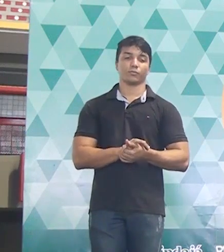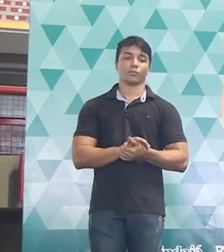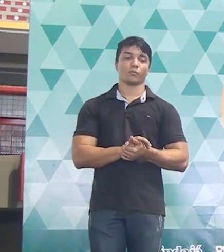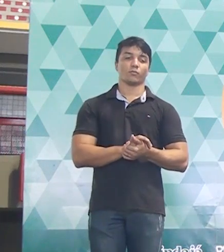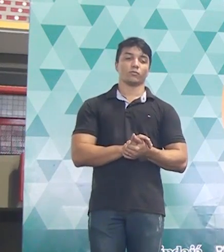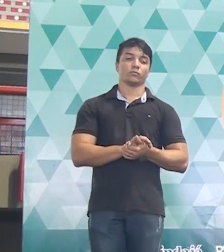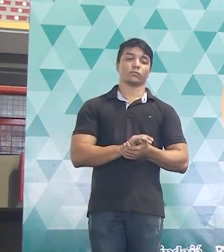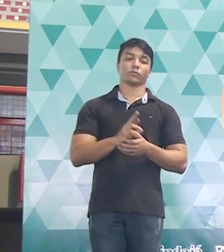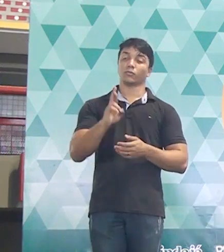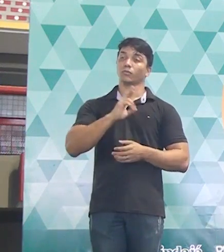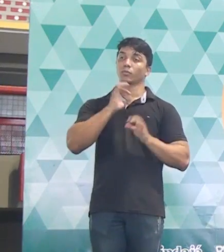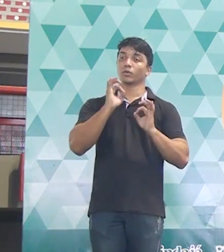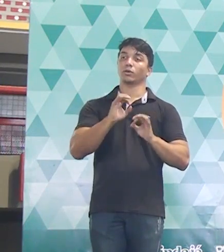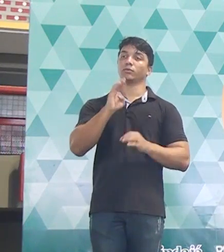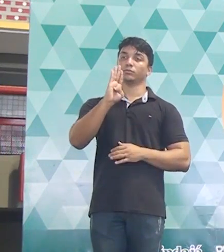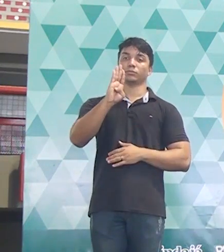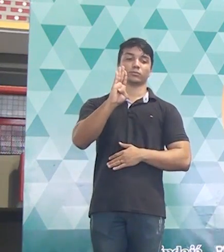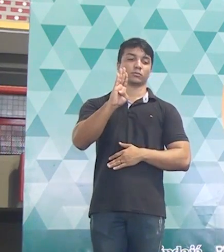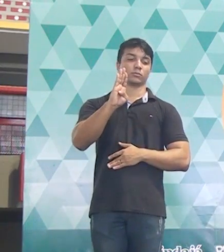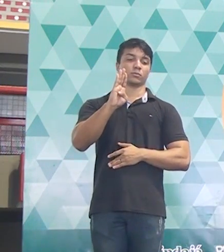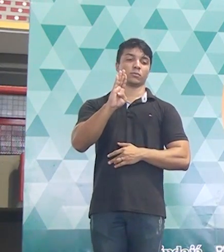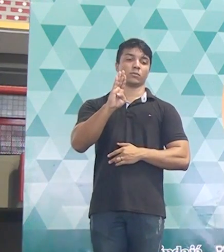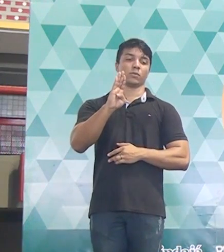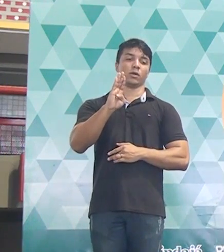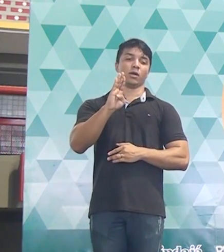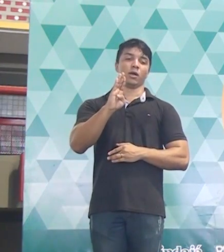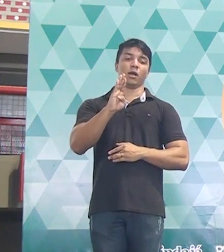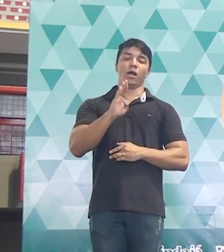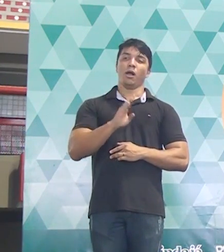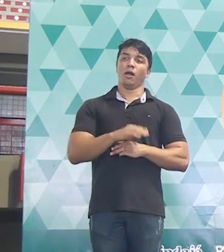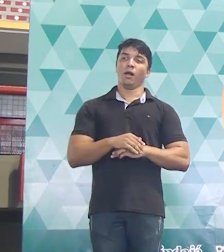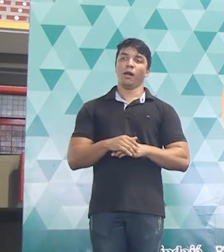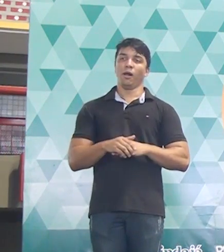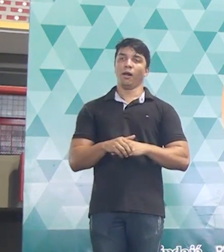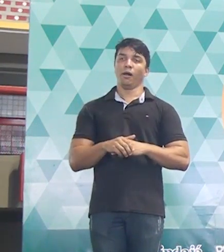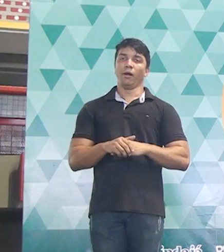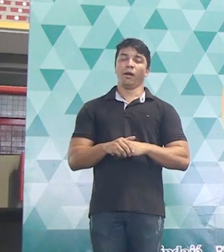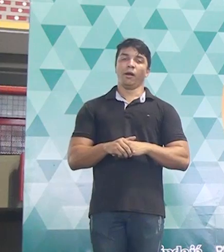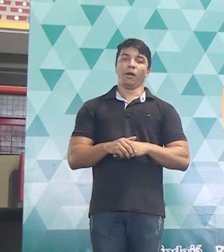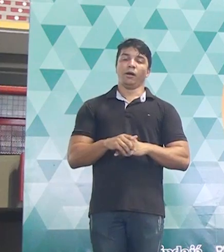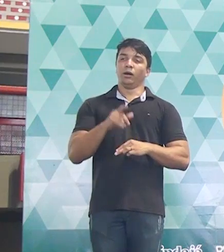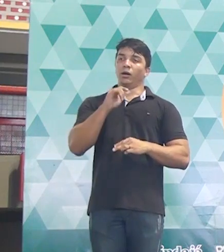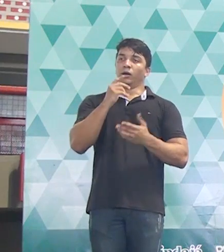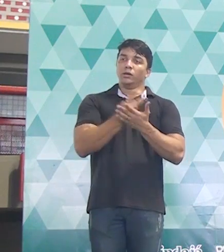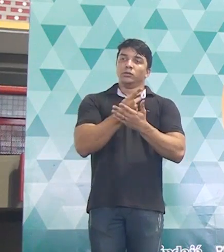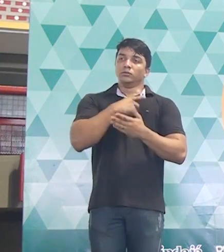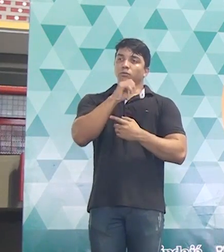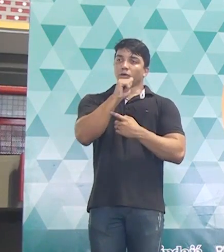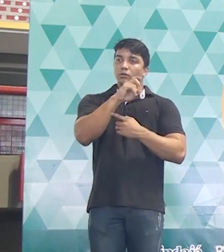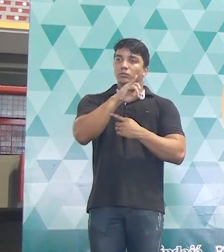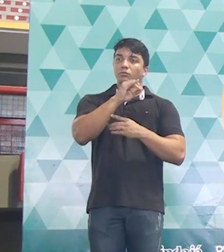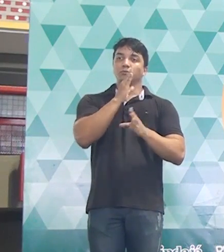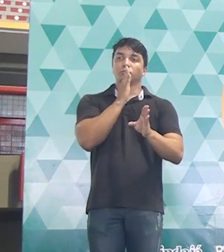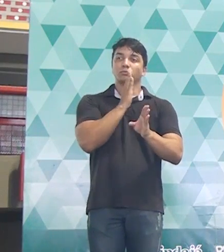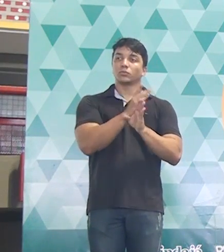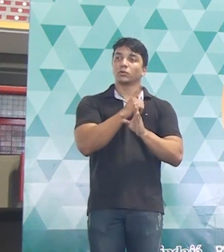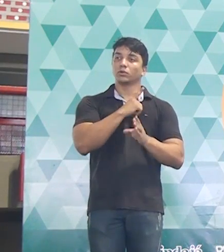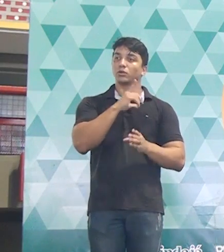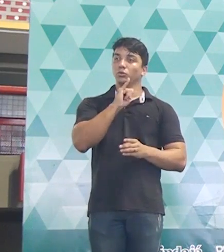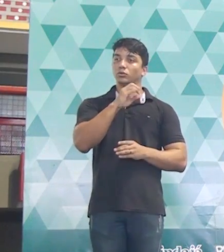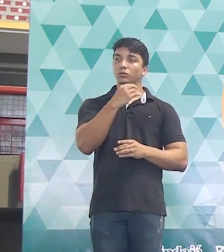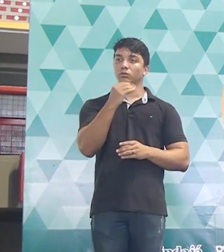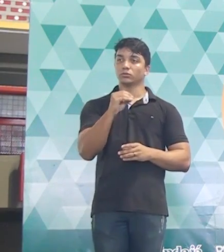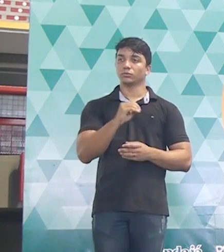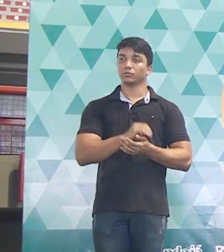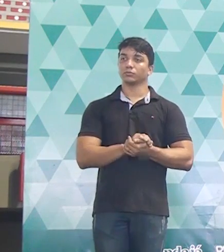questão é a letra B de bola. Vai ficar ácida porque houve ionização do ácido